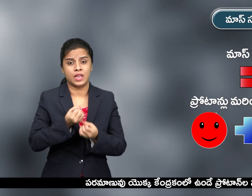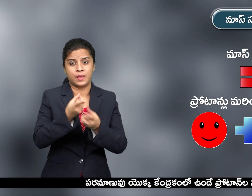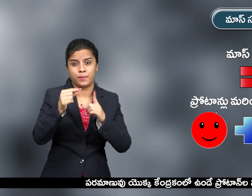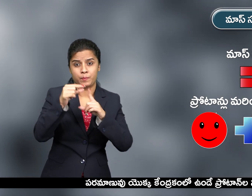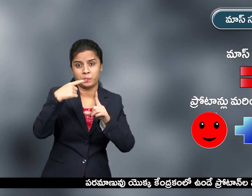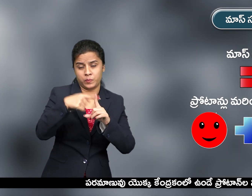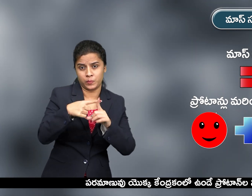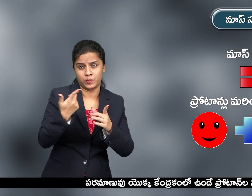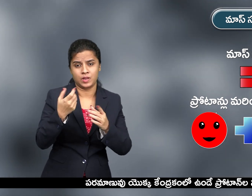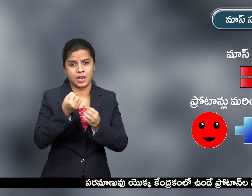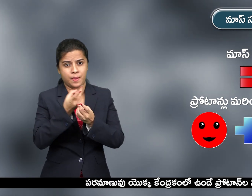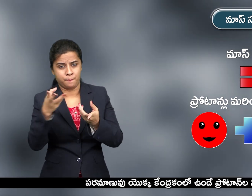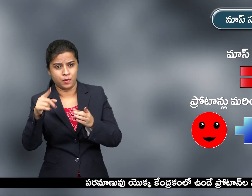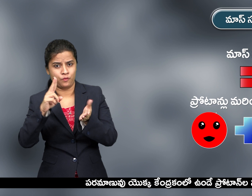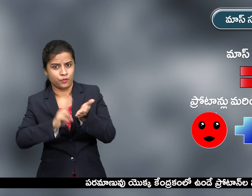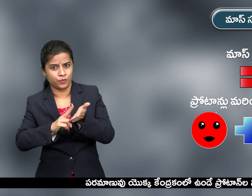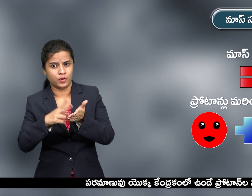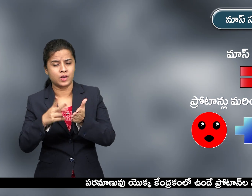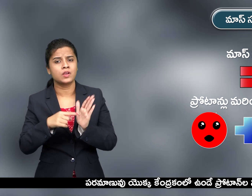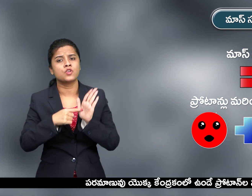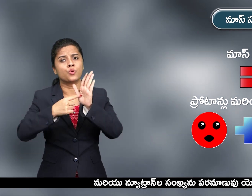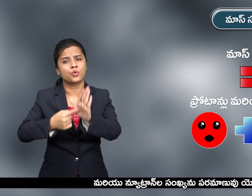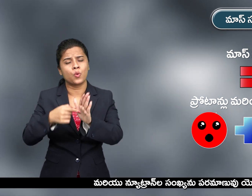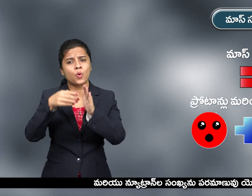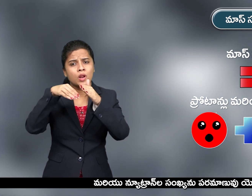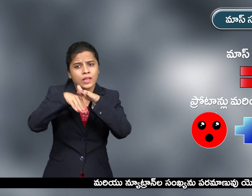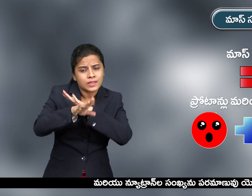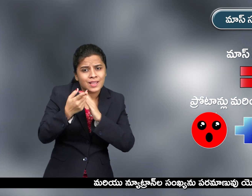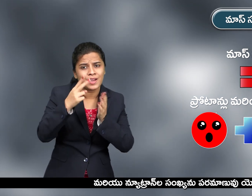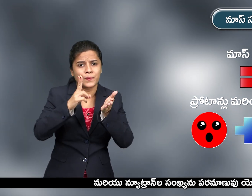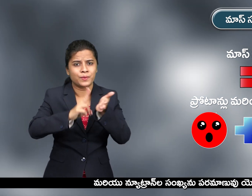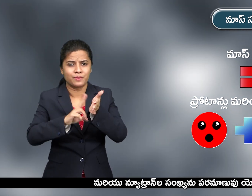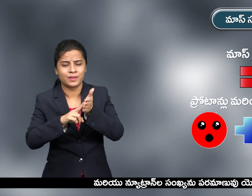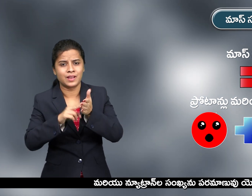పరమాణువు యొక్క కేంద్రకంలో ఉండే ప్రోటాన్ల సంఖ్య మరియు